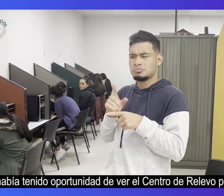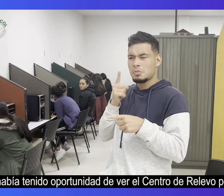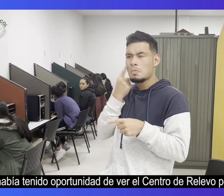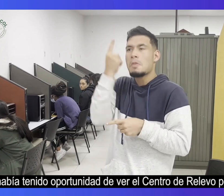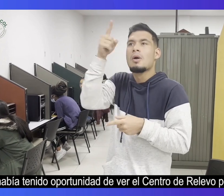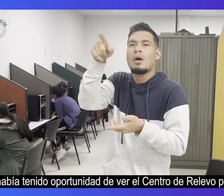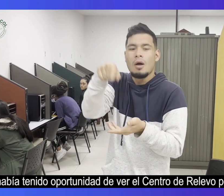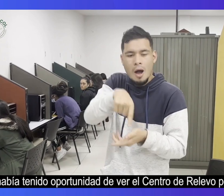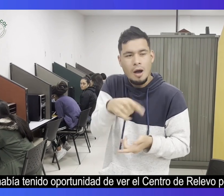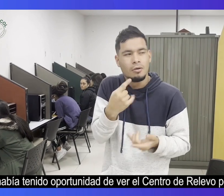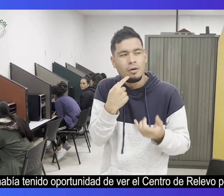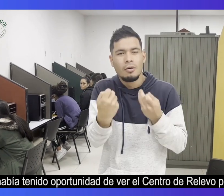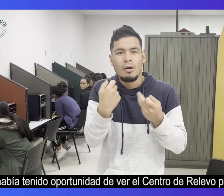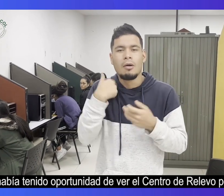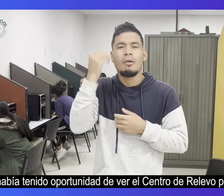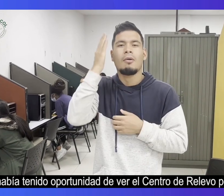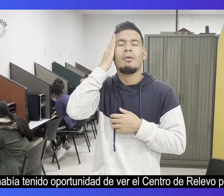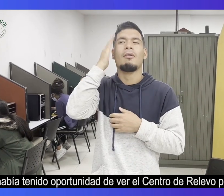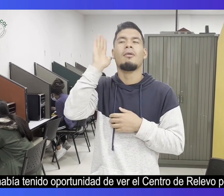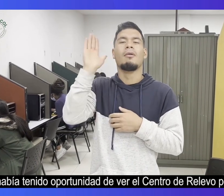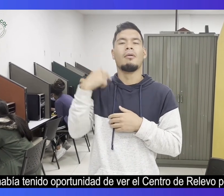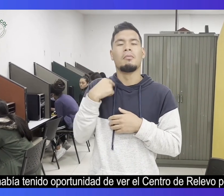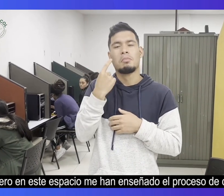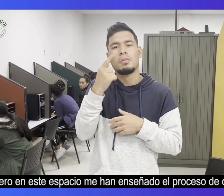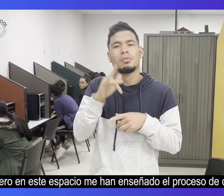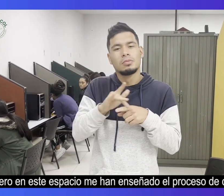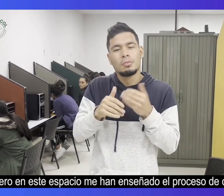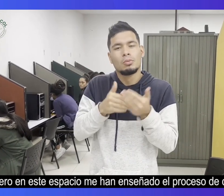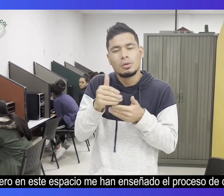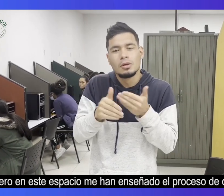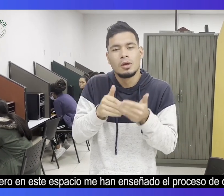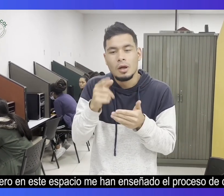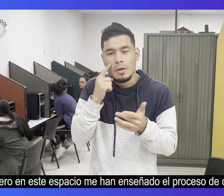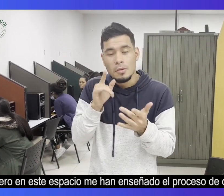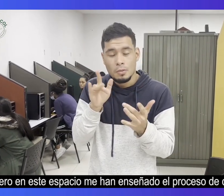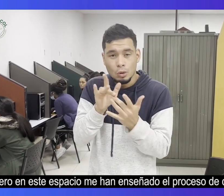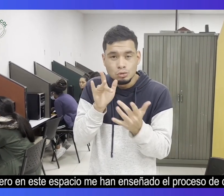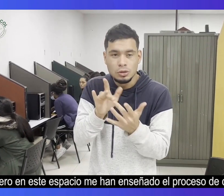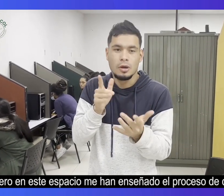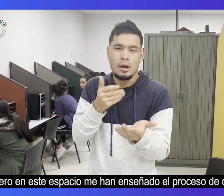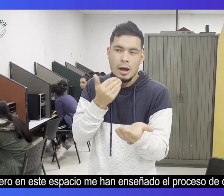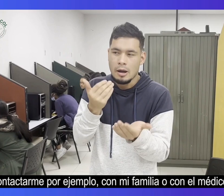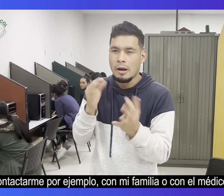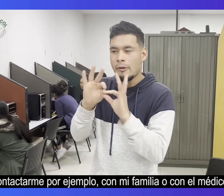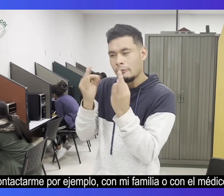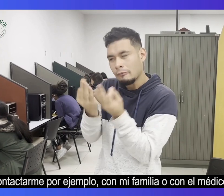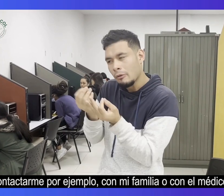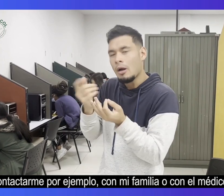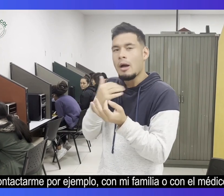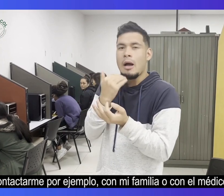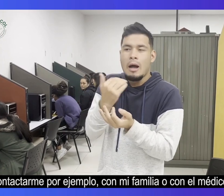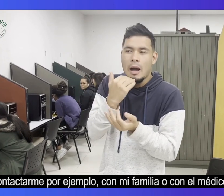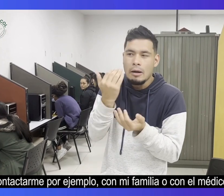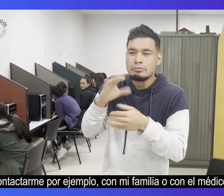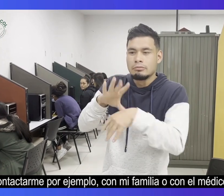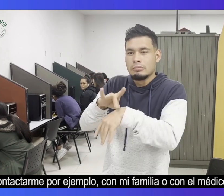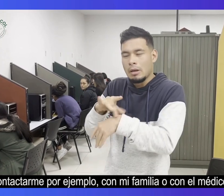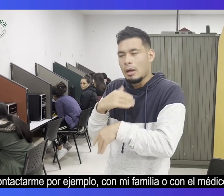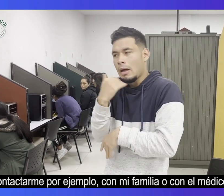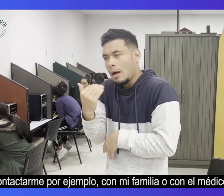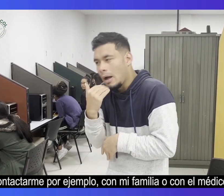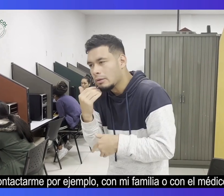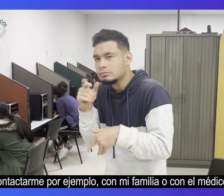Ya había tenido oportunidad de ver el Centro de Relevo por primera vez, pero en este espacio me han enseñado el proceso de cómo puedo contactarme, por ejemplo, con mi